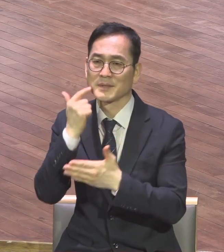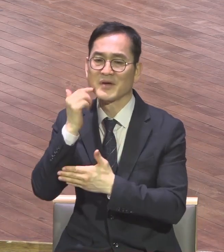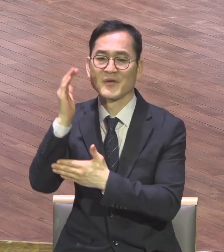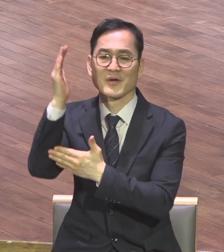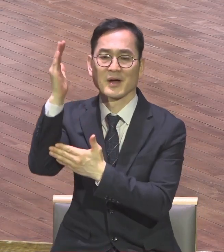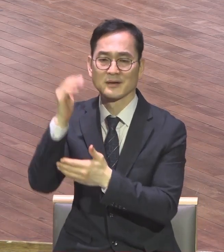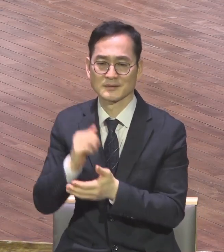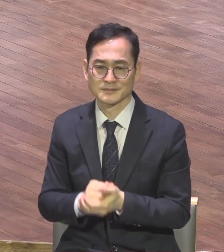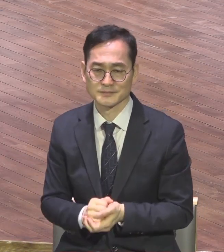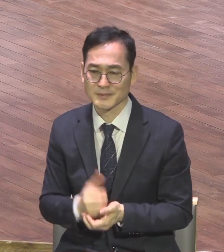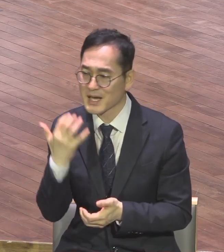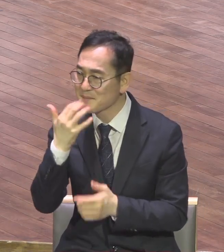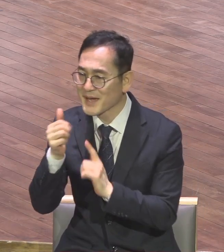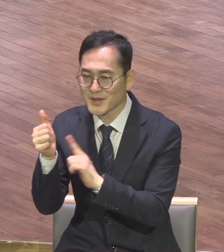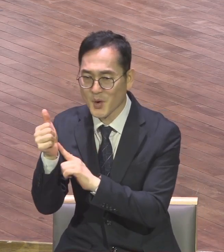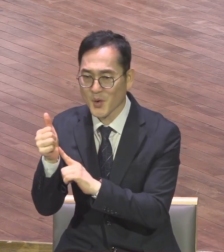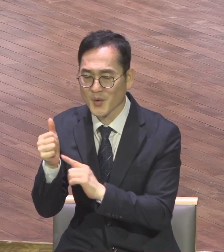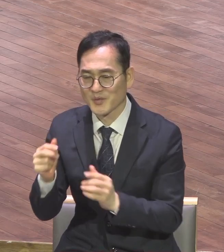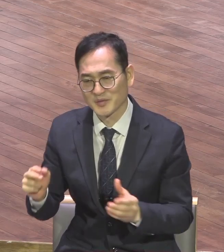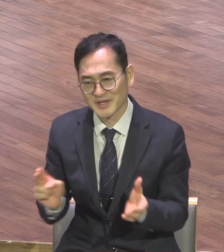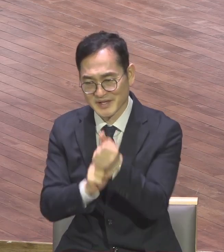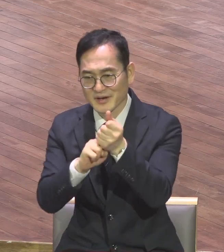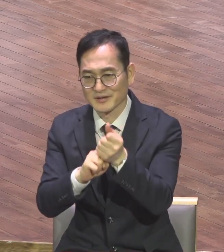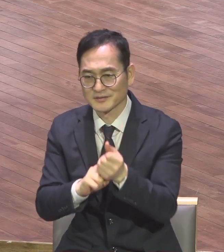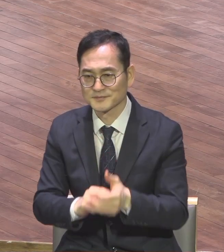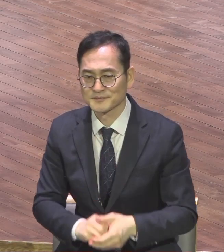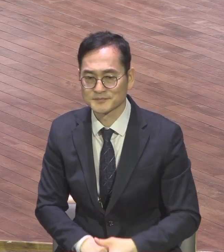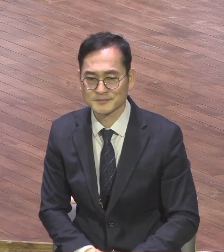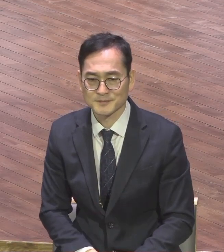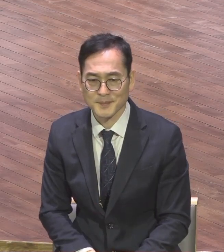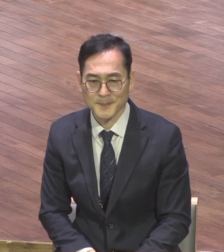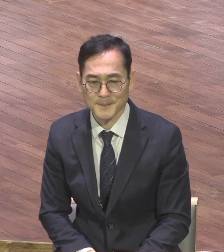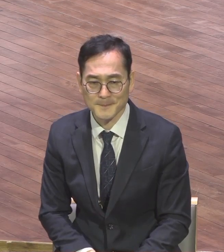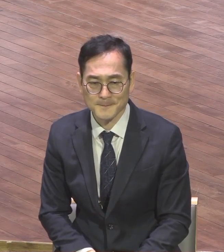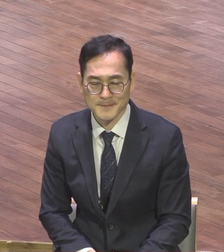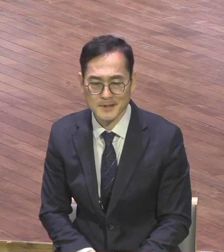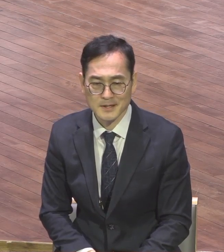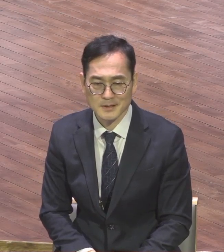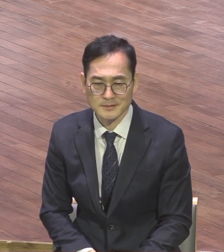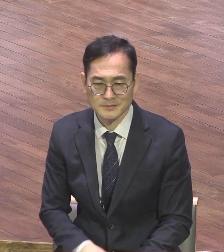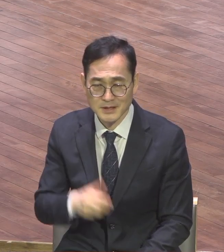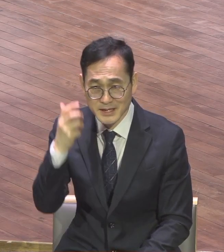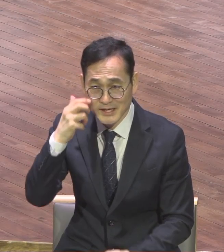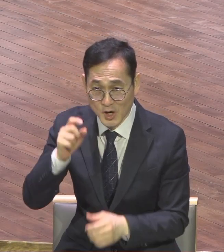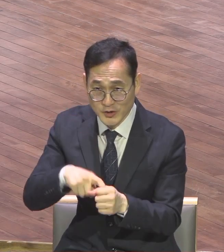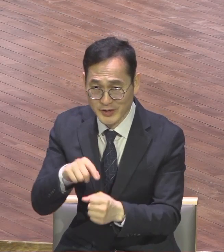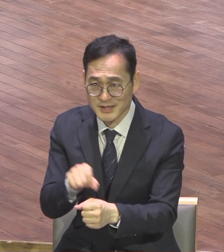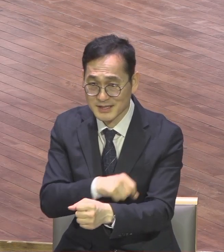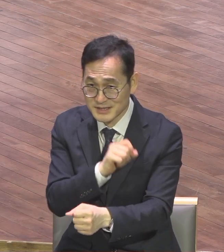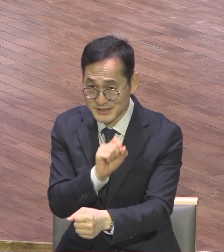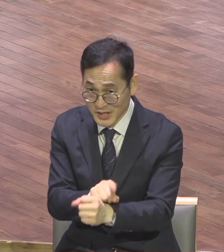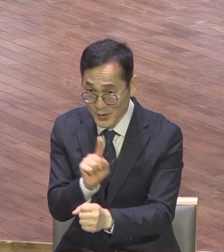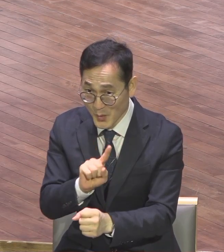베드로의 진가가 이게 드러난 장면입니다. 베드로의 이 영적 특징이 뭐요? 단순입니다. 단순.